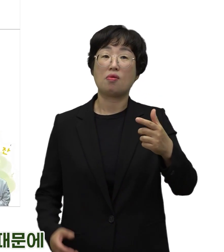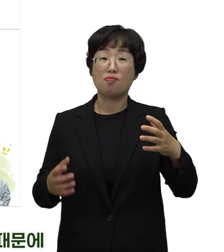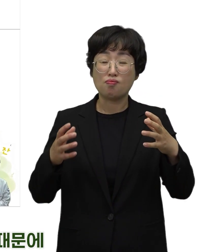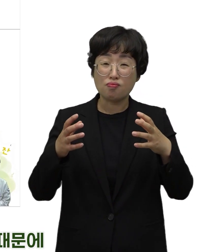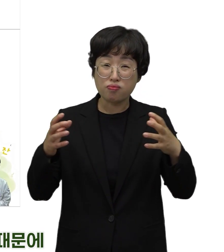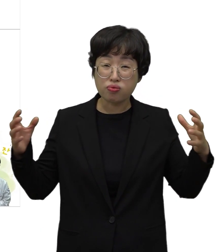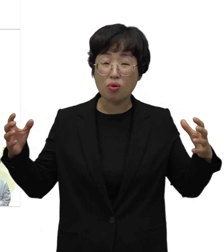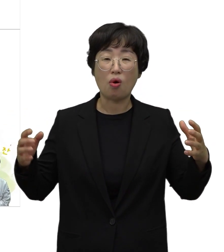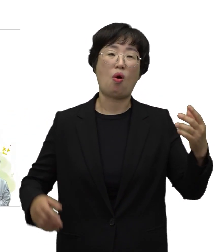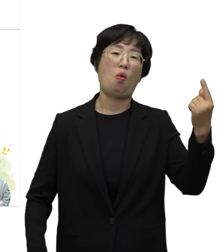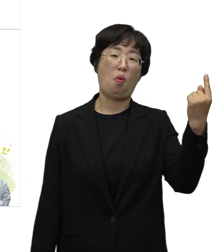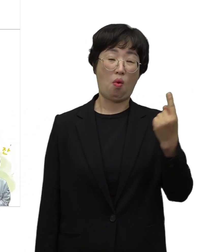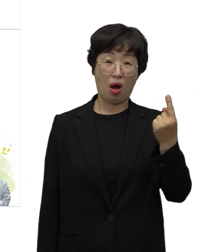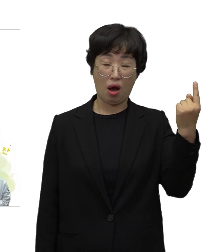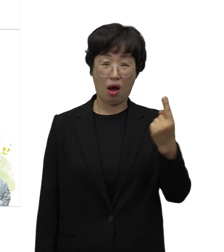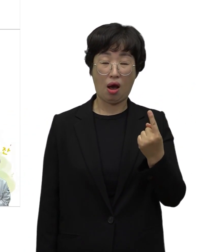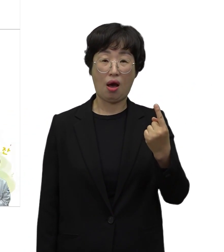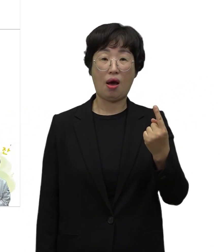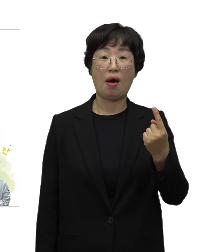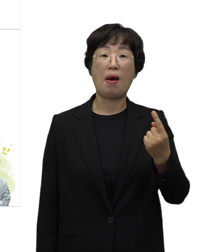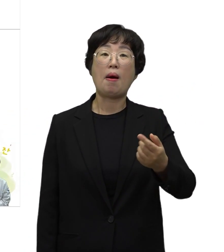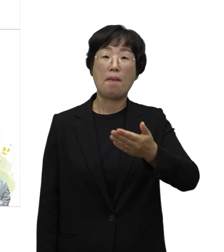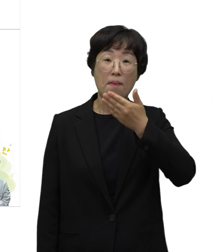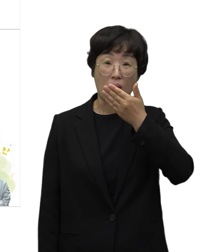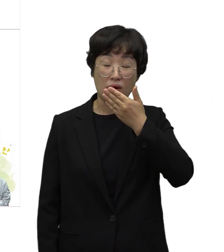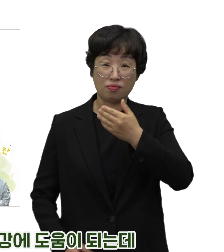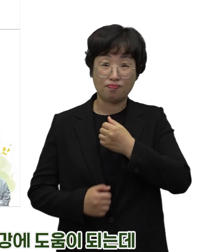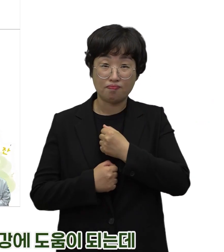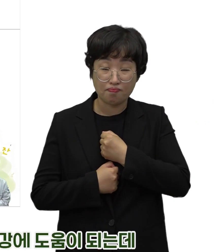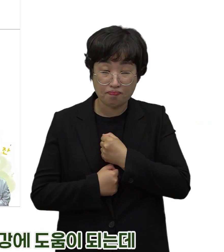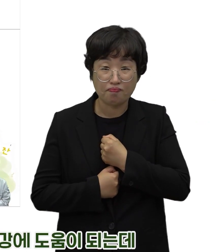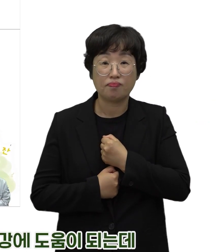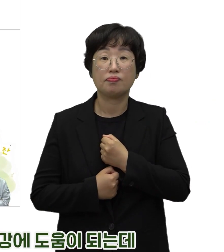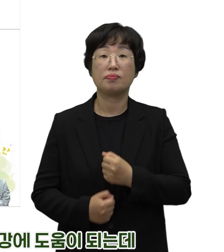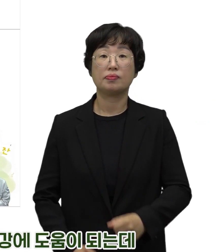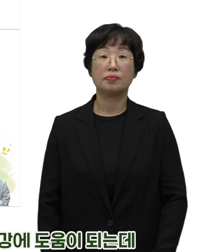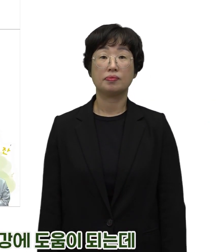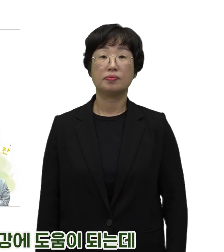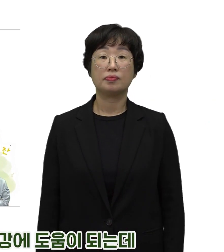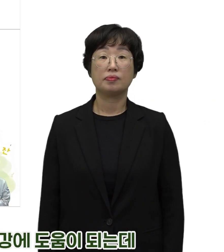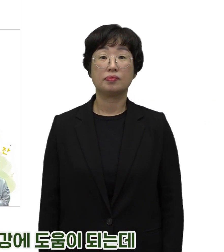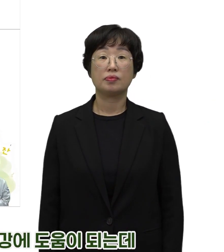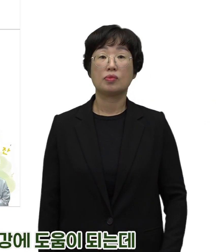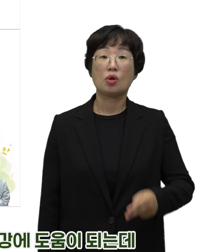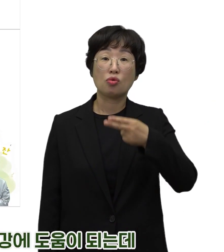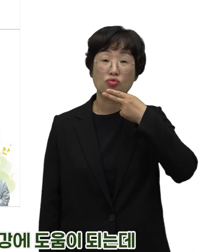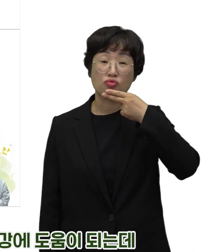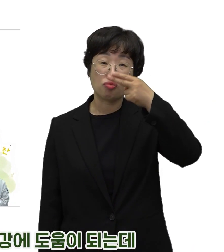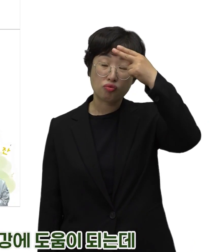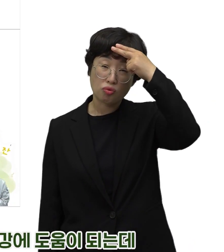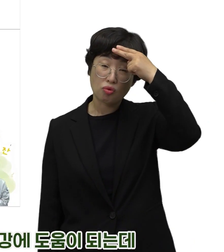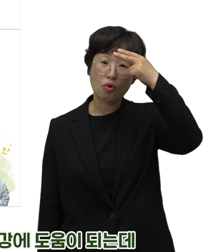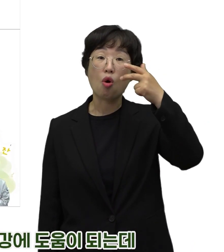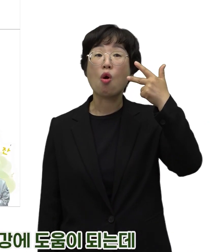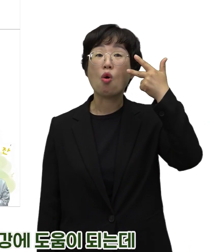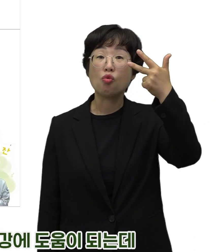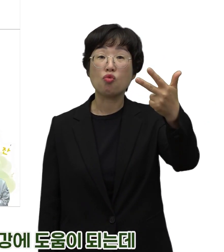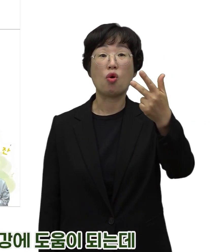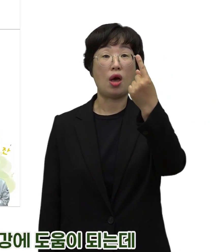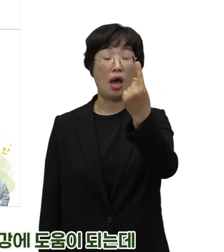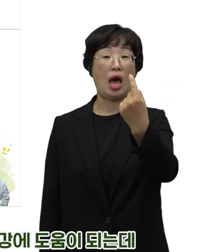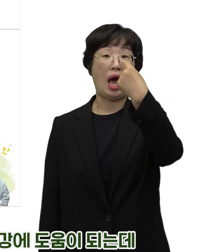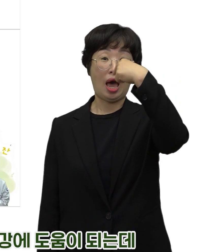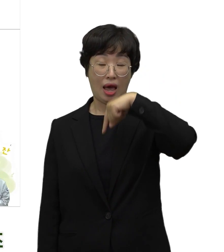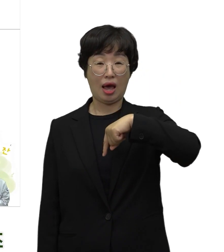있기 때문에 섭취에 주의를 요합니다. 알코올인데요. 술은 일주일에 한 잔은 건강에